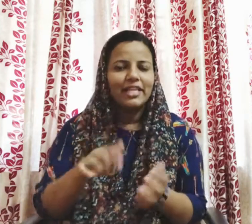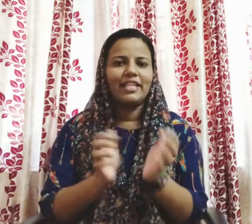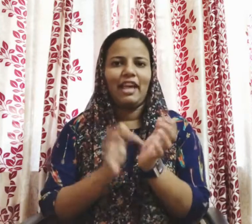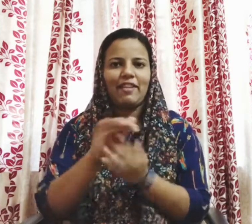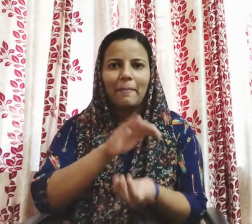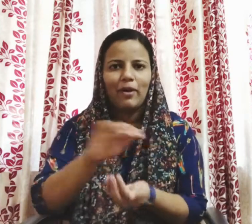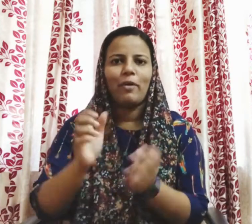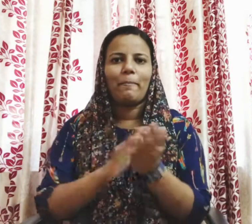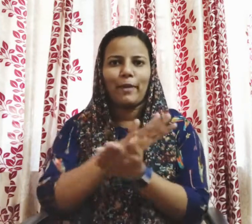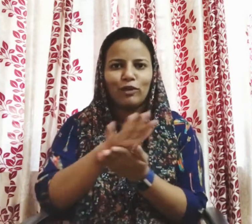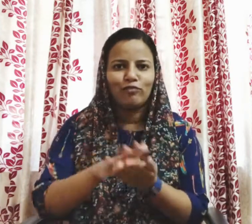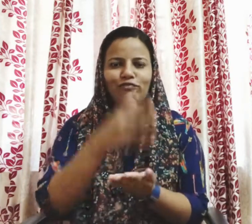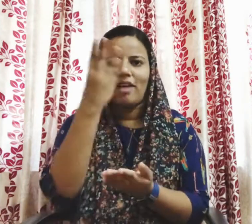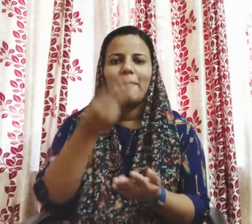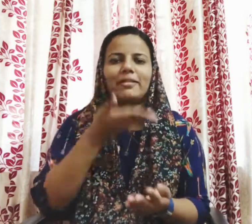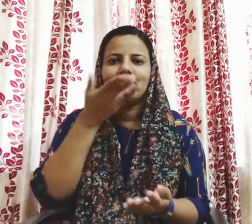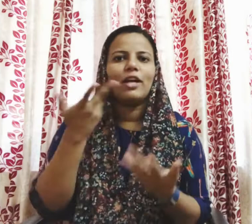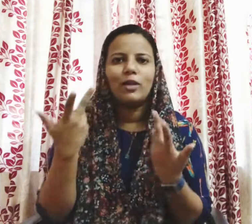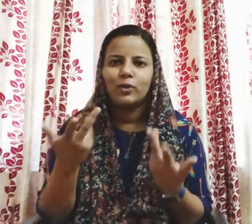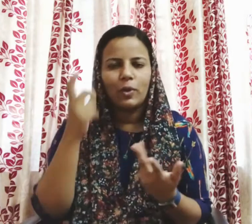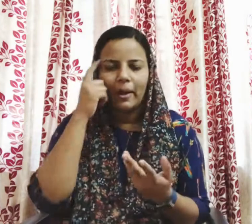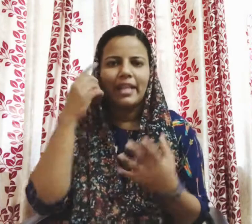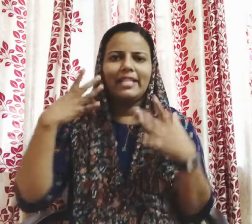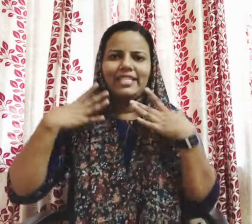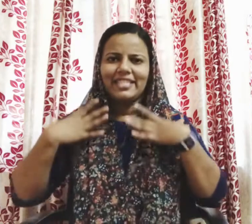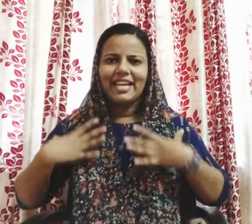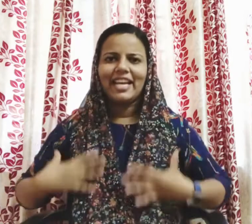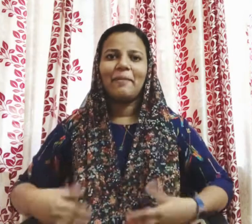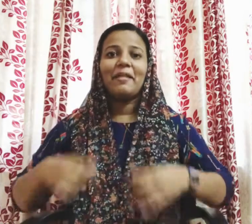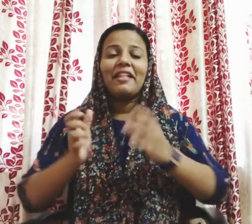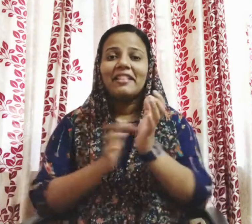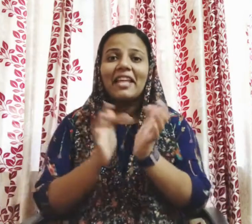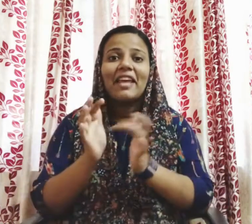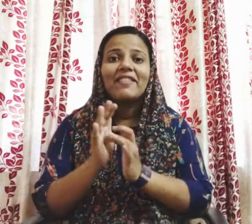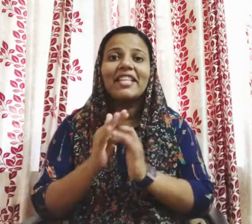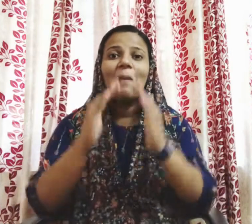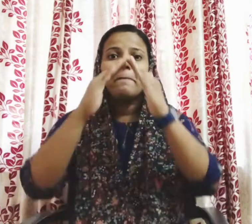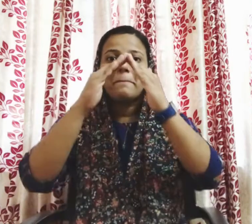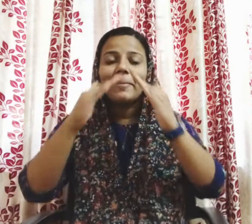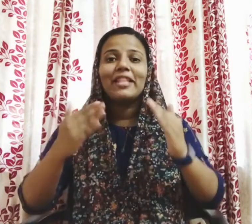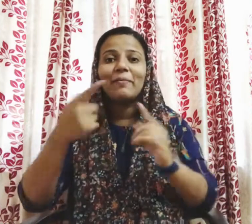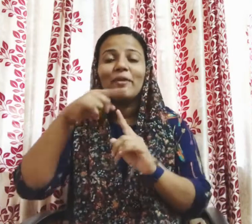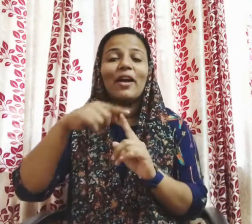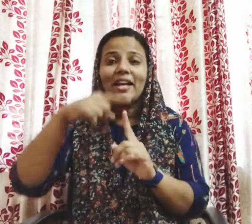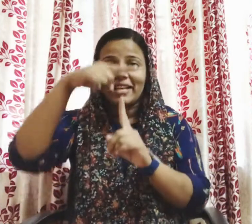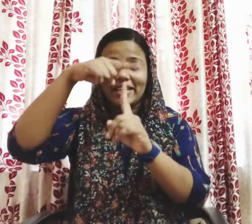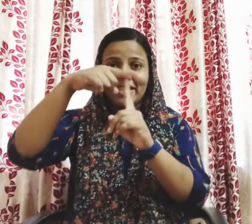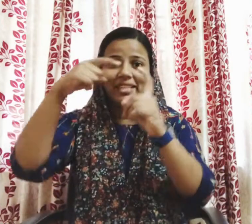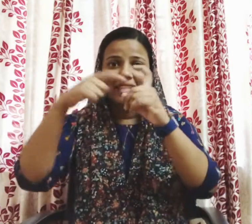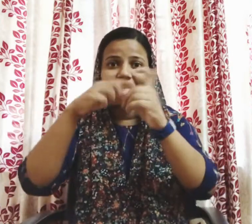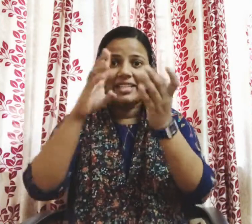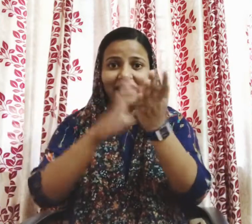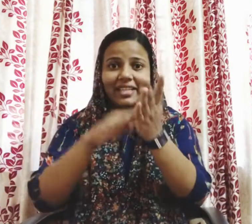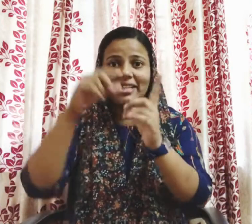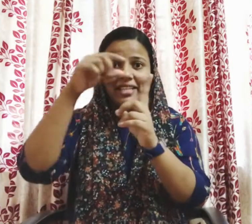പൈതലിനോട് പരിശുദ്ധാത്മാവിന് പറയുവാനുള്ളത്, നിങ്ങളുടെ ശരീരം ദൈവത്തിൻ്റെ മന്ദിരമാണ്. ഈ ശരീരം നശിപ്പിക്കുന്ന